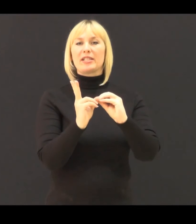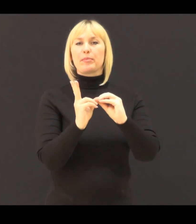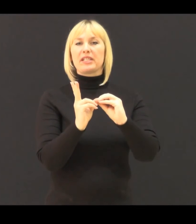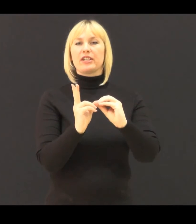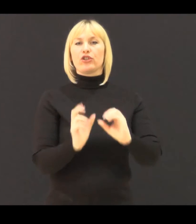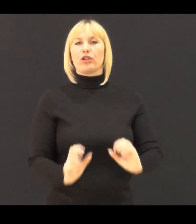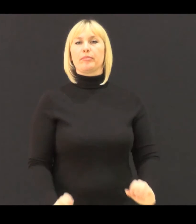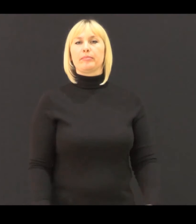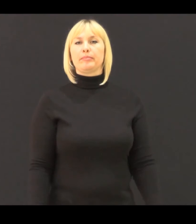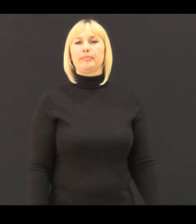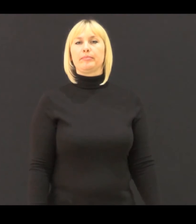Doisprezece.